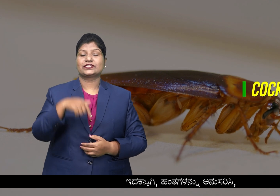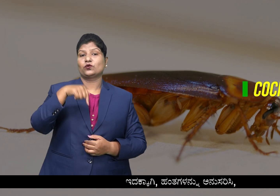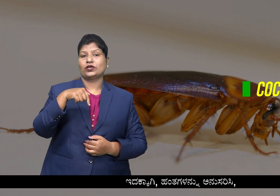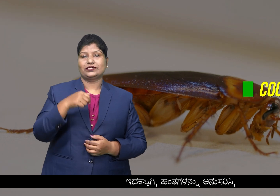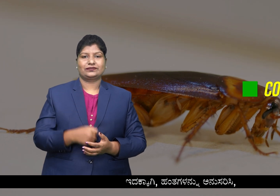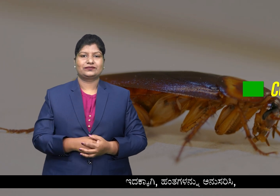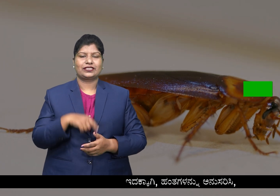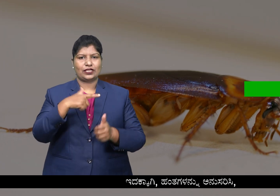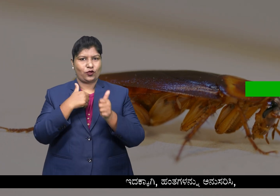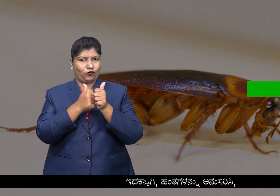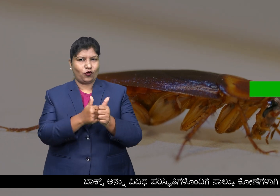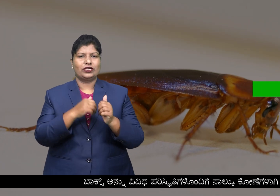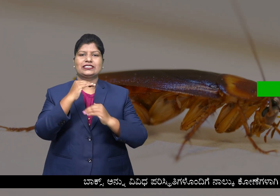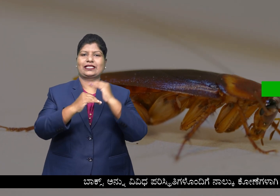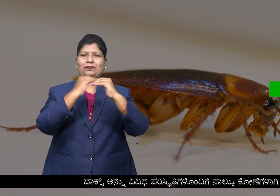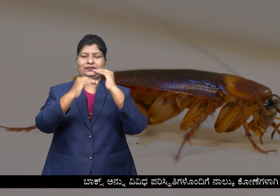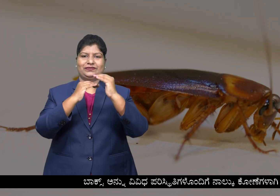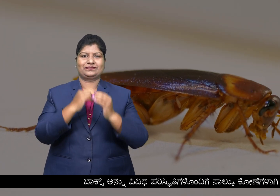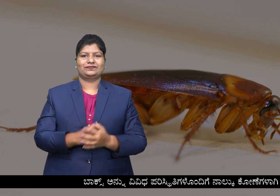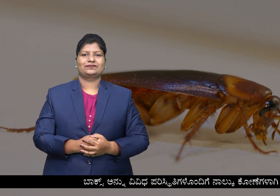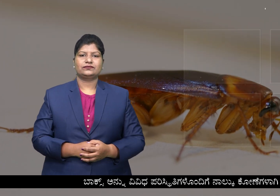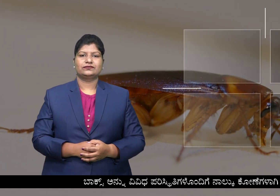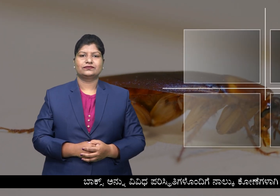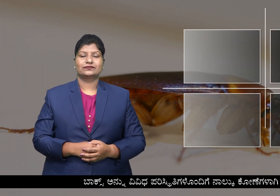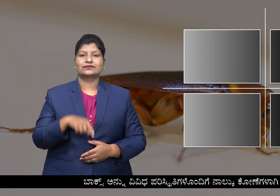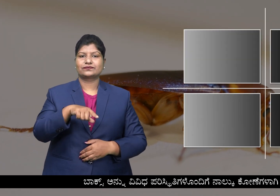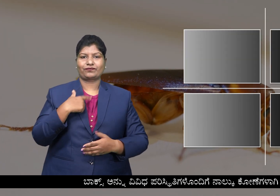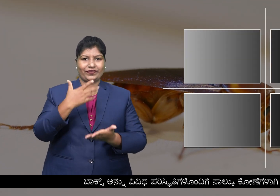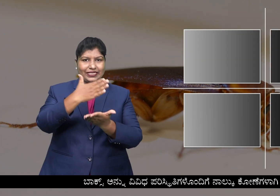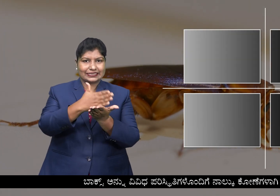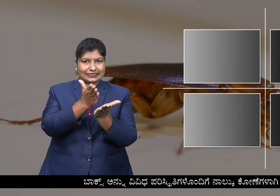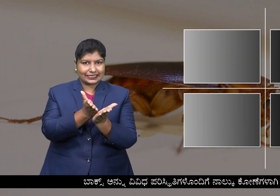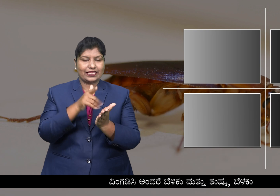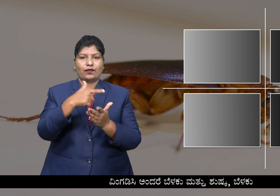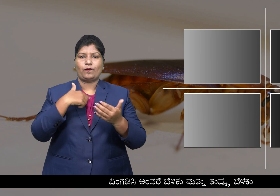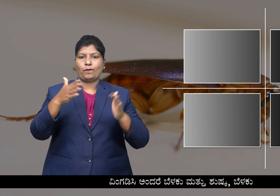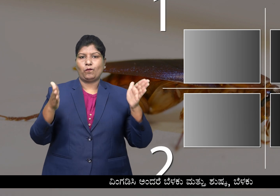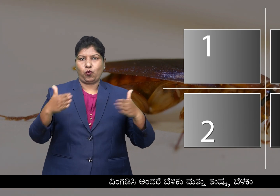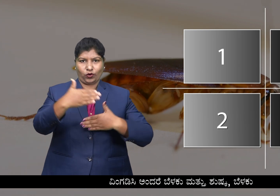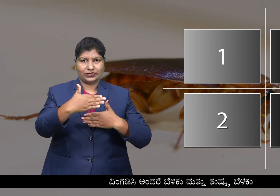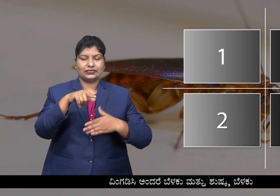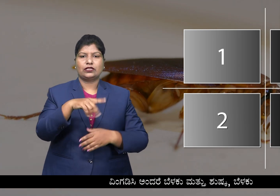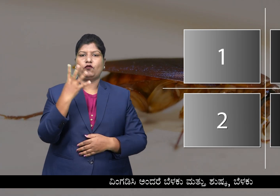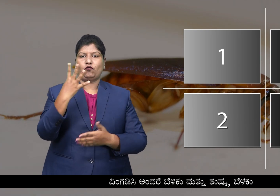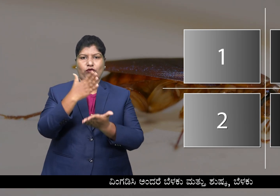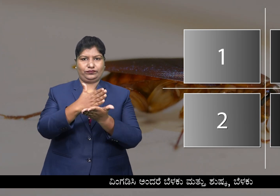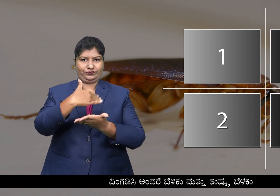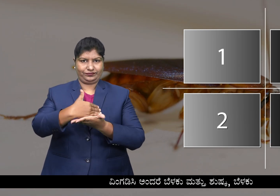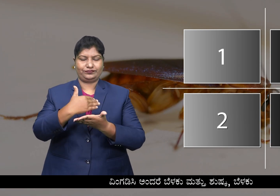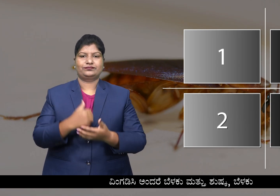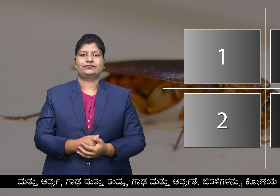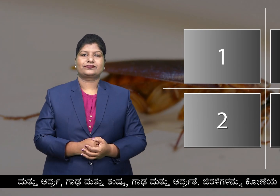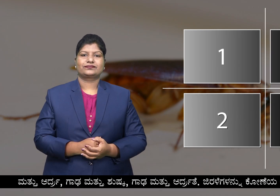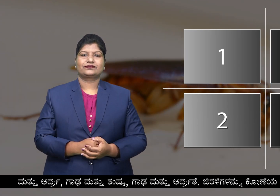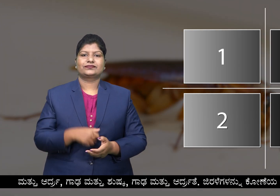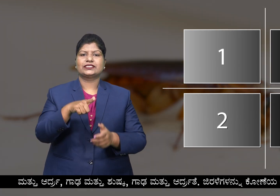ಇದಕ್ಕಾಗಿ ಈ ಹಂತಗಳನ್ನ ಅನುಸರಿಸಿ. ಬಾಕ್ಸ್ ಅನ್ನು ವಿವಿಧ ಪರಿಸ್ಥಿತಿಗಳೊಂದಿಗೆ 4 ಕೋಣೆಗಳಾಗಿ ವಿಂಗಡಿಸಿ. ಅಂದರೆ ಬೆಳಕು ಮತ್ತು ಶುಷ್ಕ